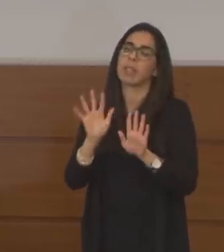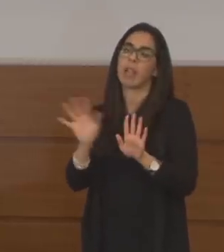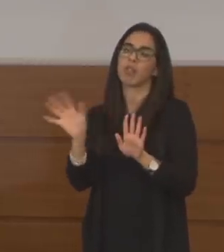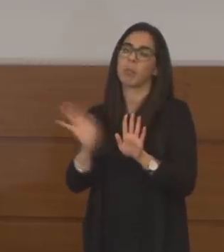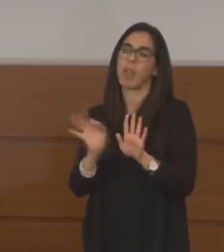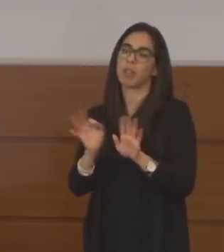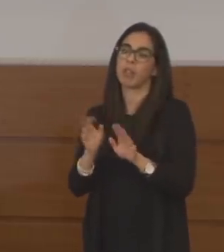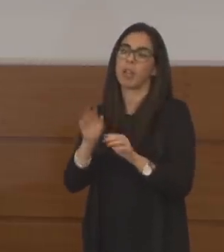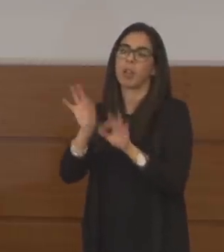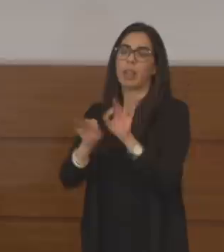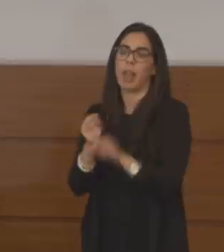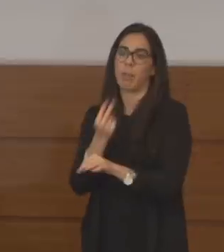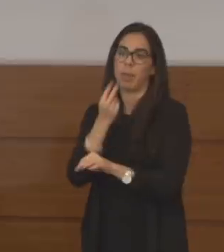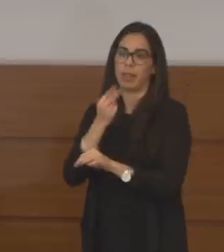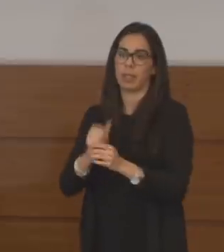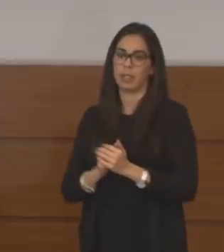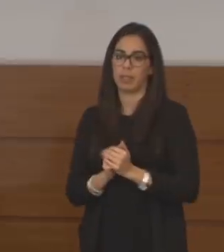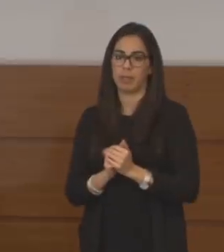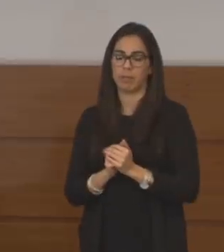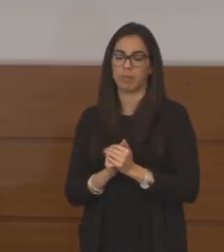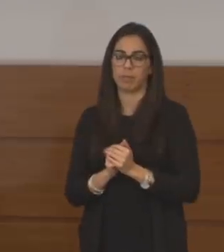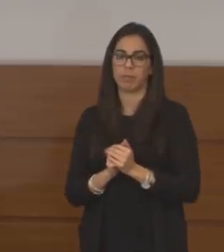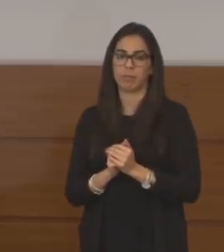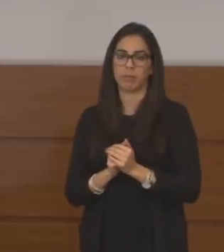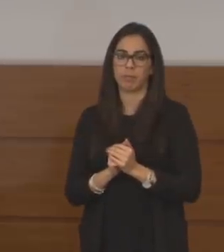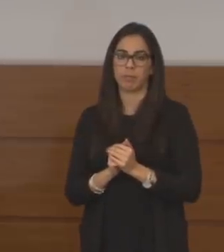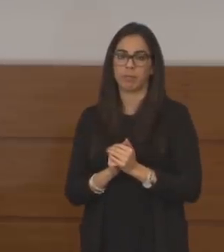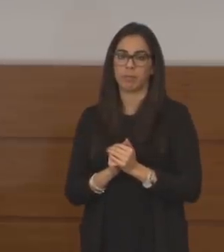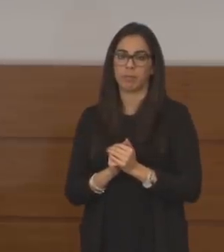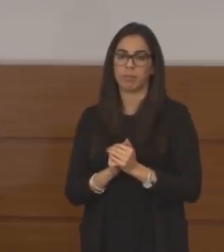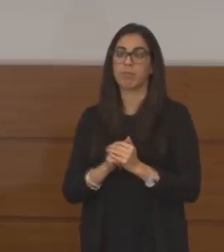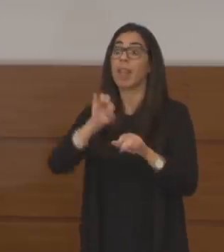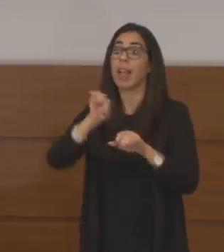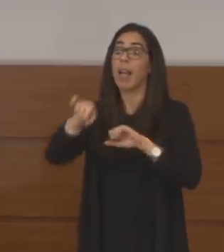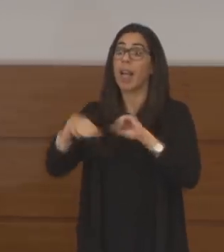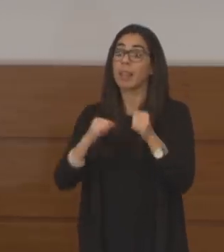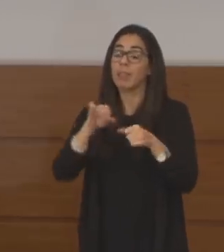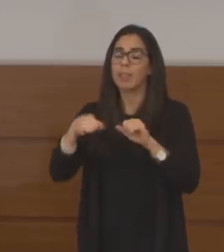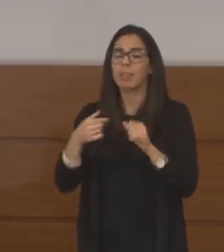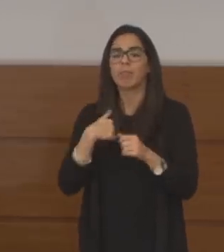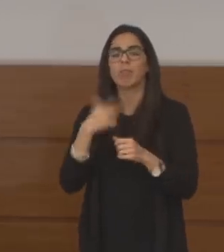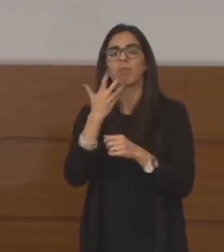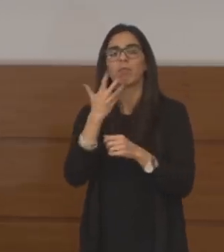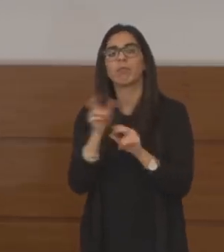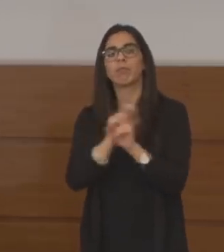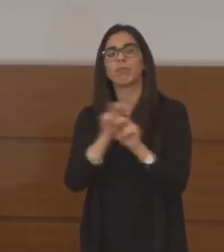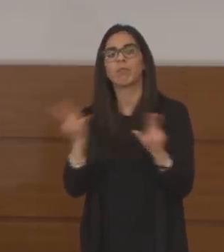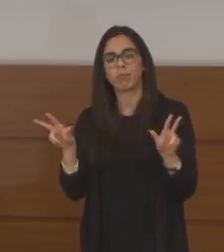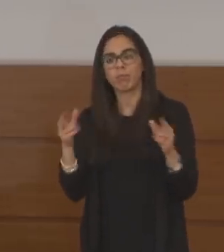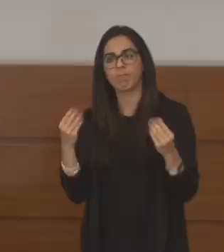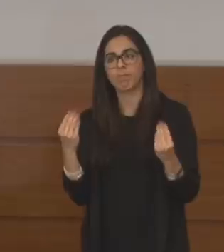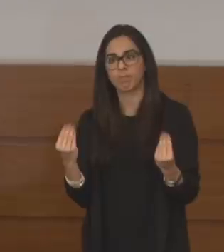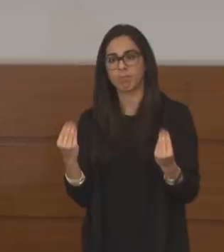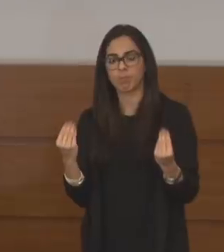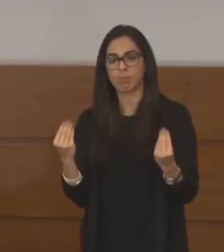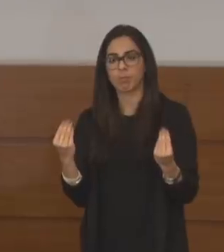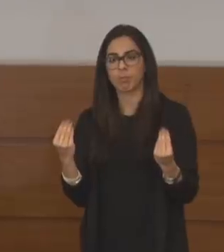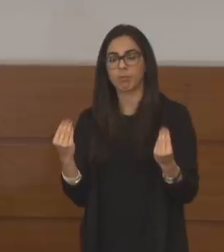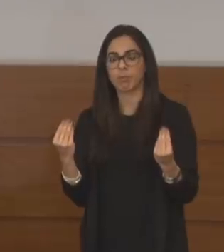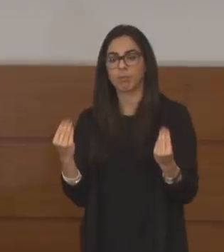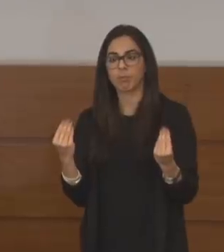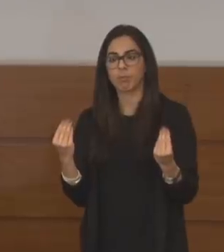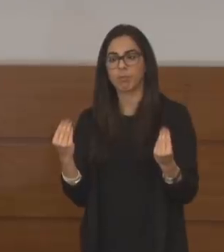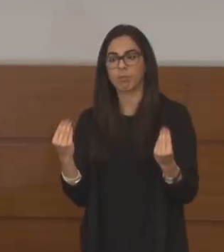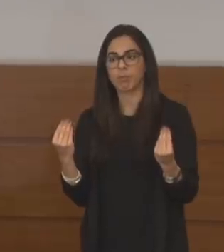riguarda le attività la cosa che voglio dire è che è proseguita almeno